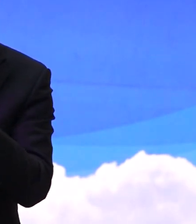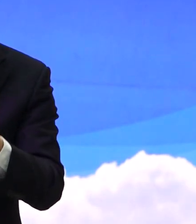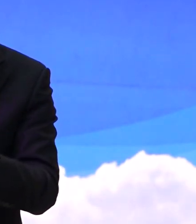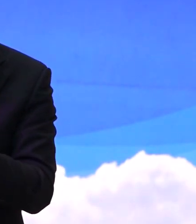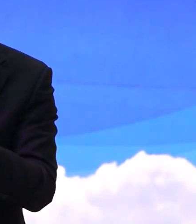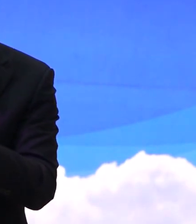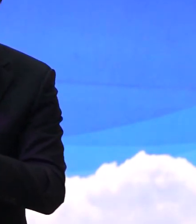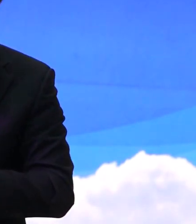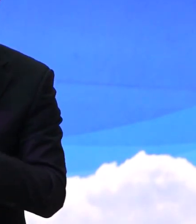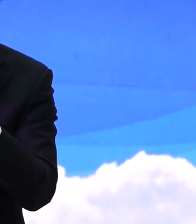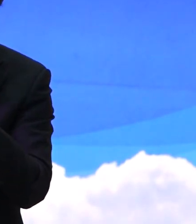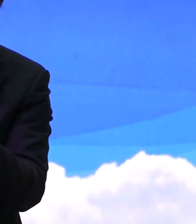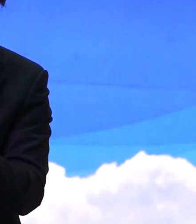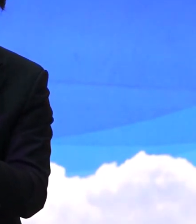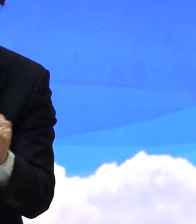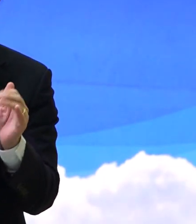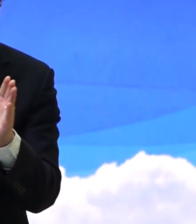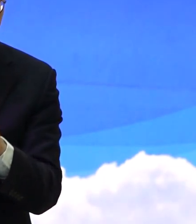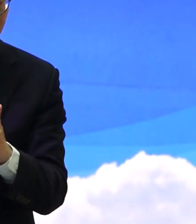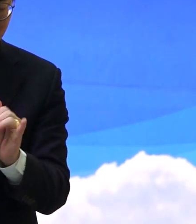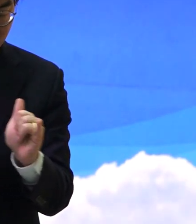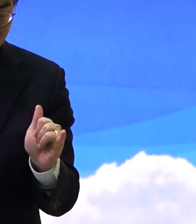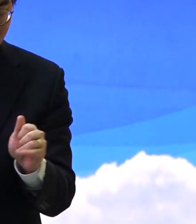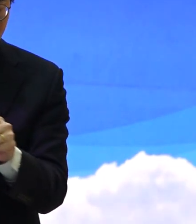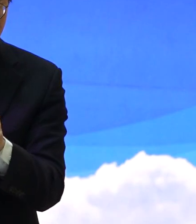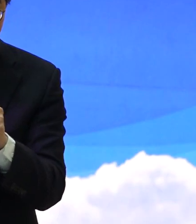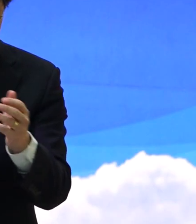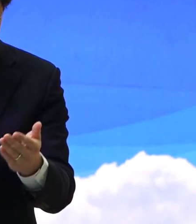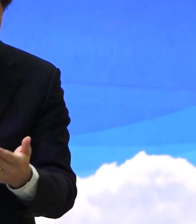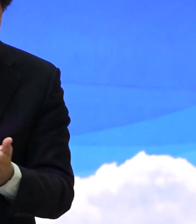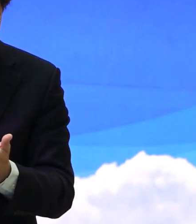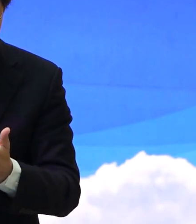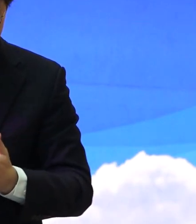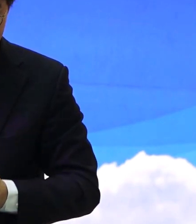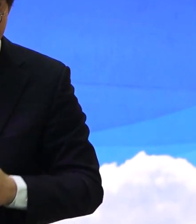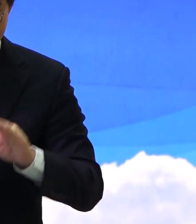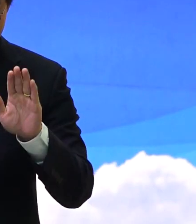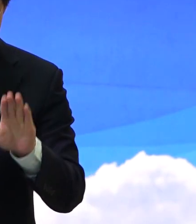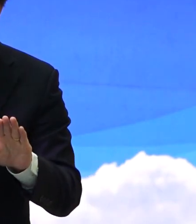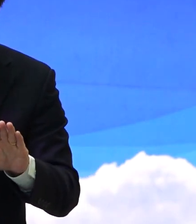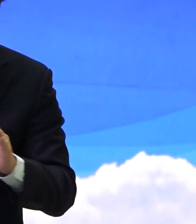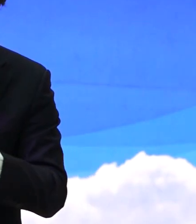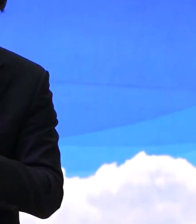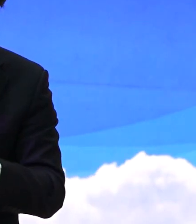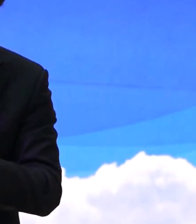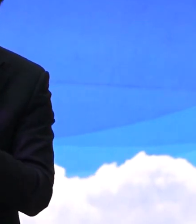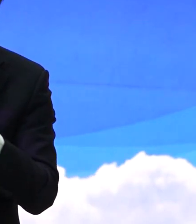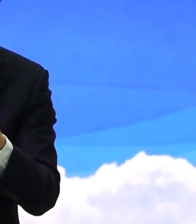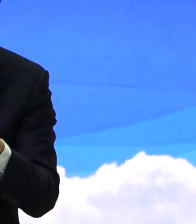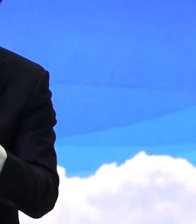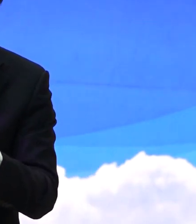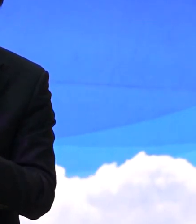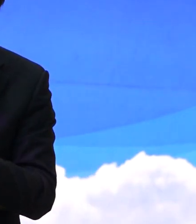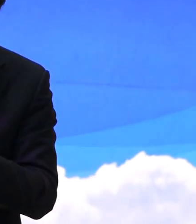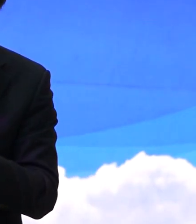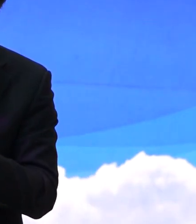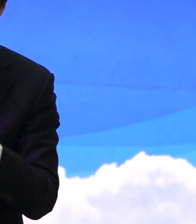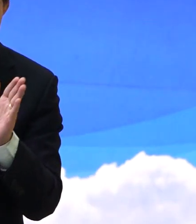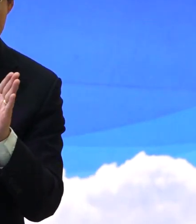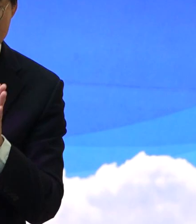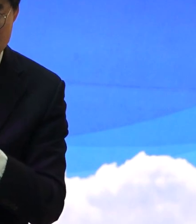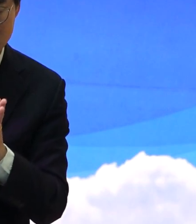되게 하시고 예배하는 믿음의 가정 되게 하여 주시옵소서. 오늘 이 시대에 하나님께서 믿음의